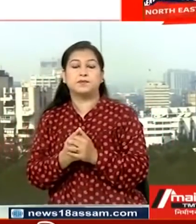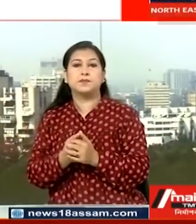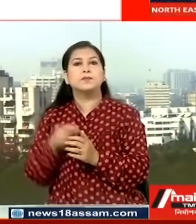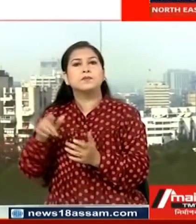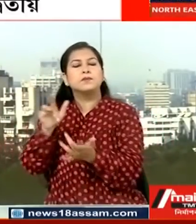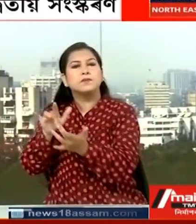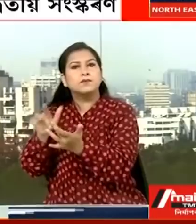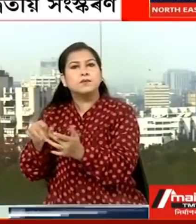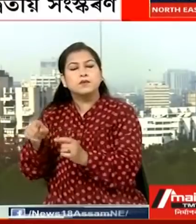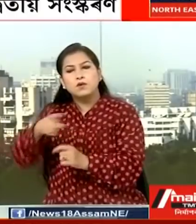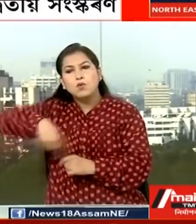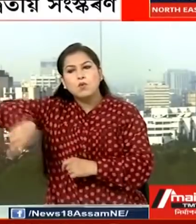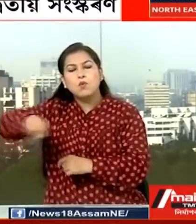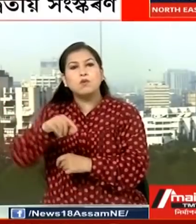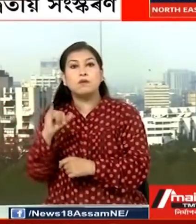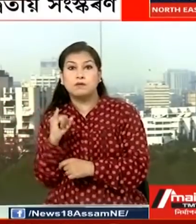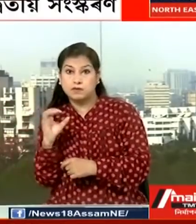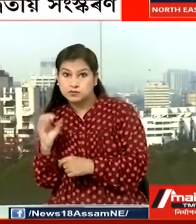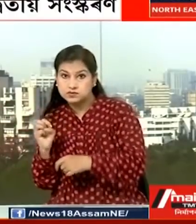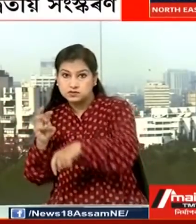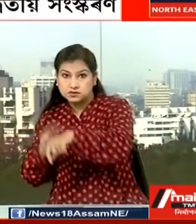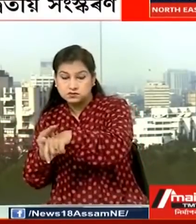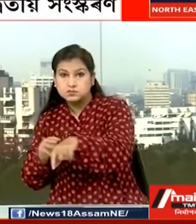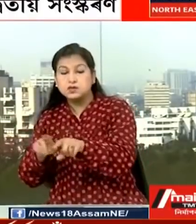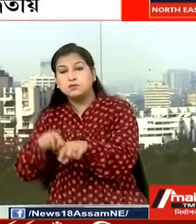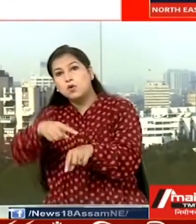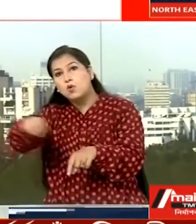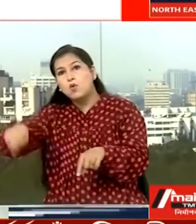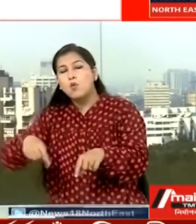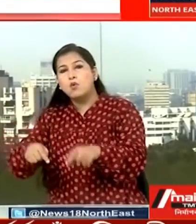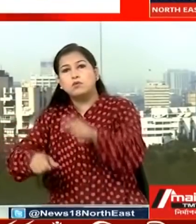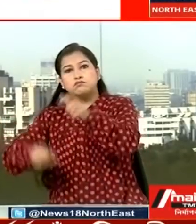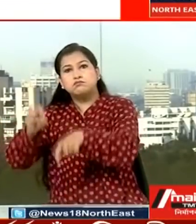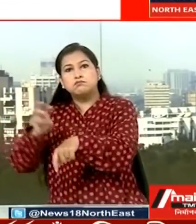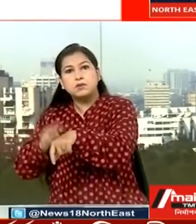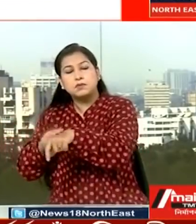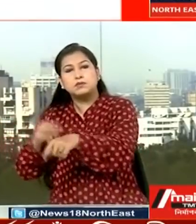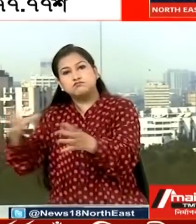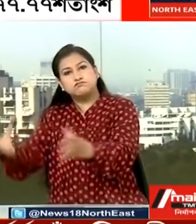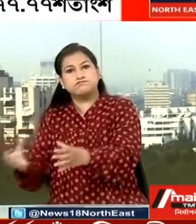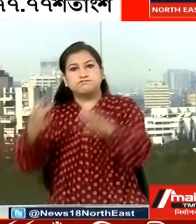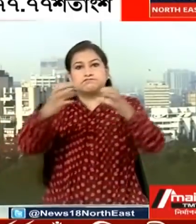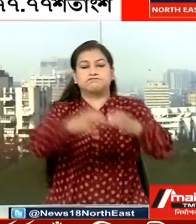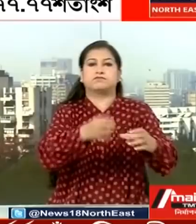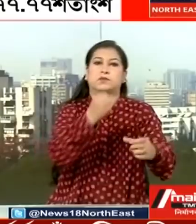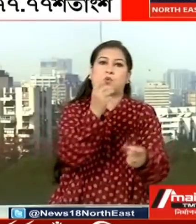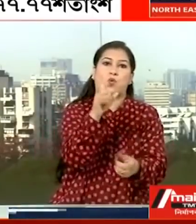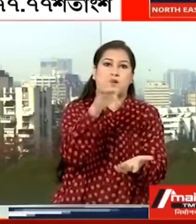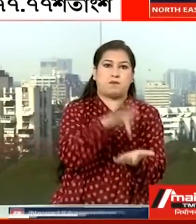चेंबर में 60 और राज्यसभा की गैलरी के अंदर 51 में सदस्य होंगे।